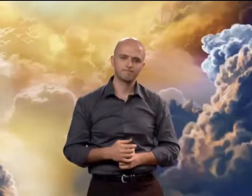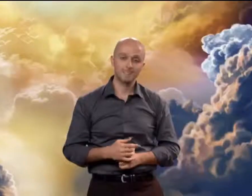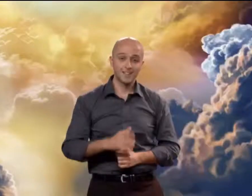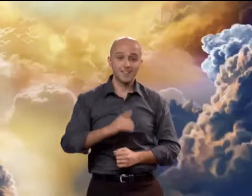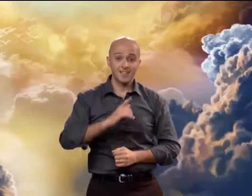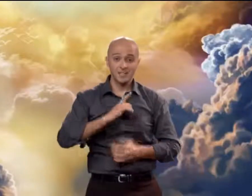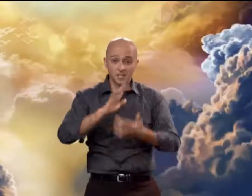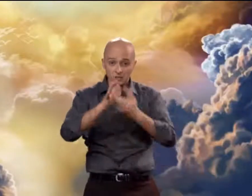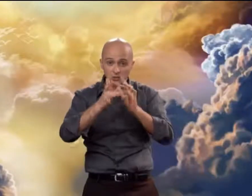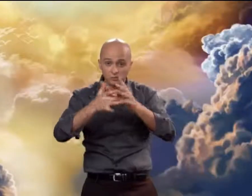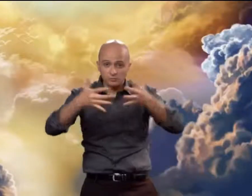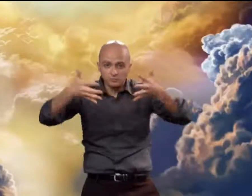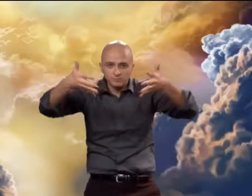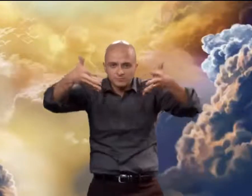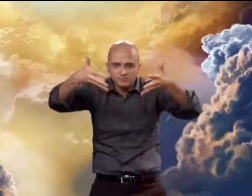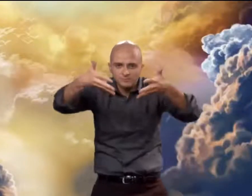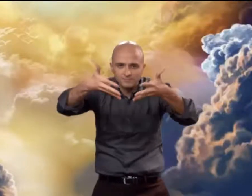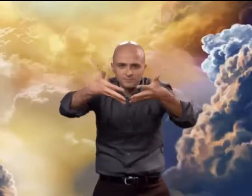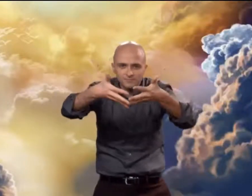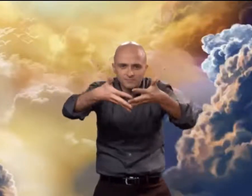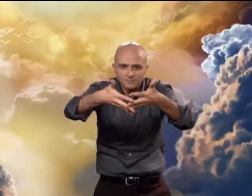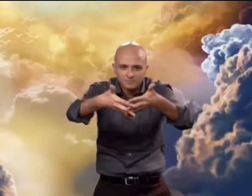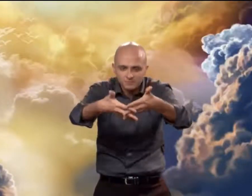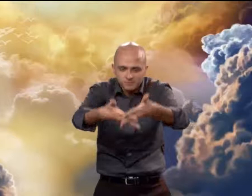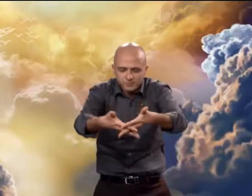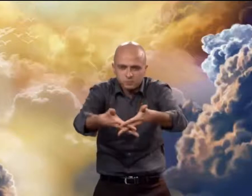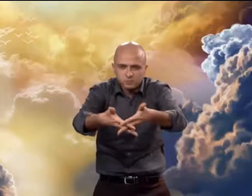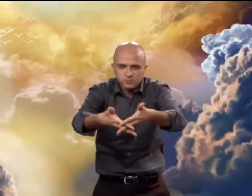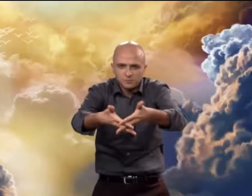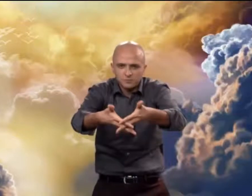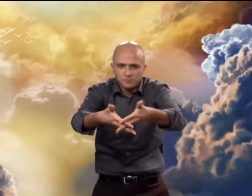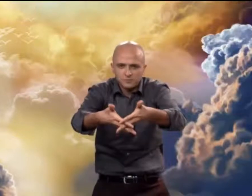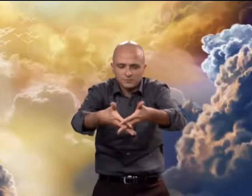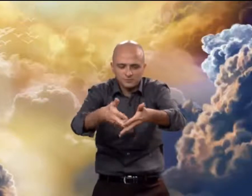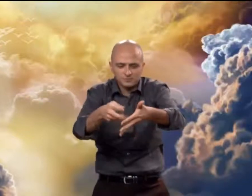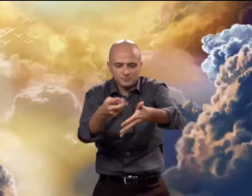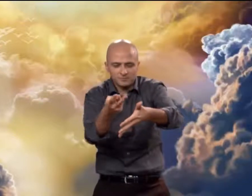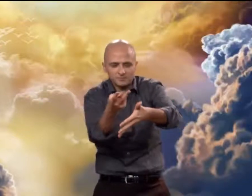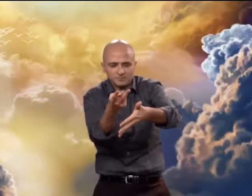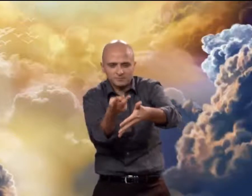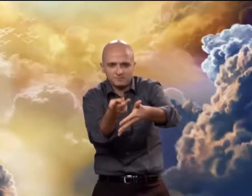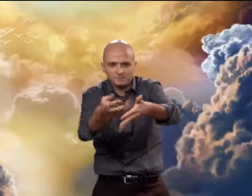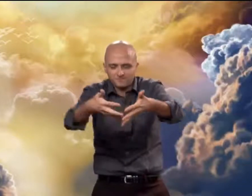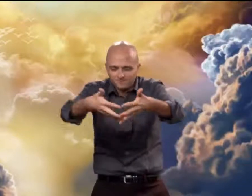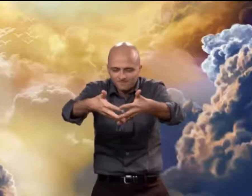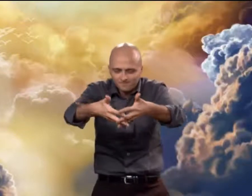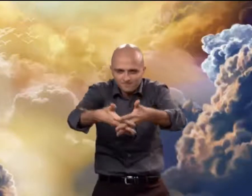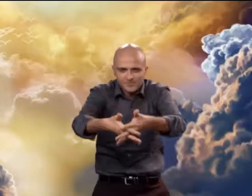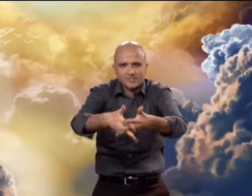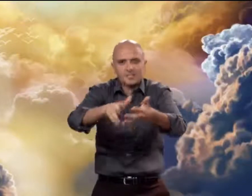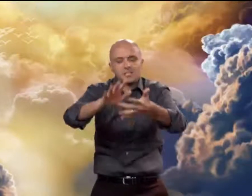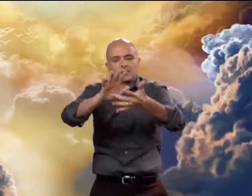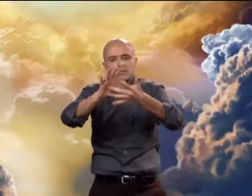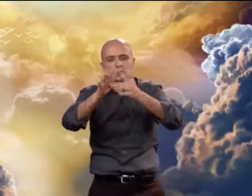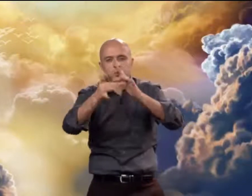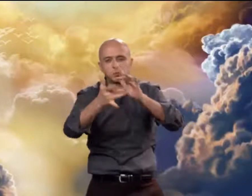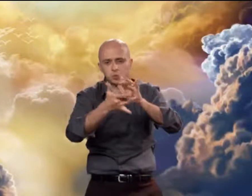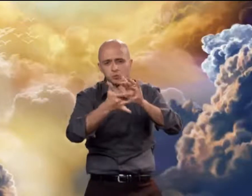ela reprova nossa incredulidade, nosso orgulho e autossuficiência. Quanto nos adverte para que não deixemos de perceber